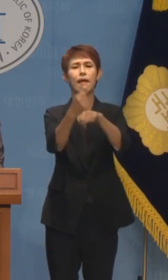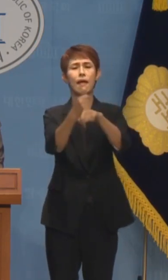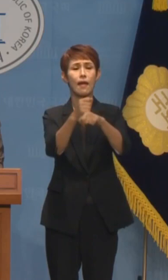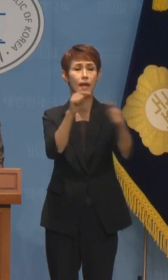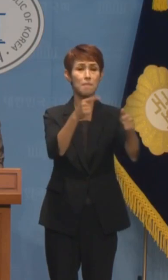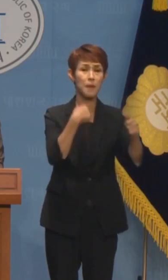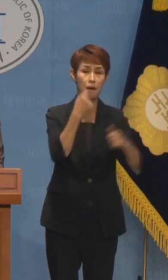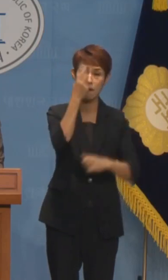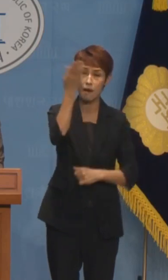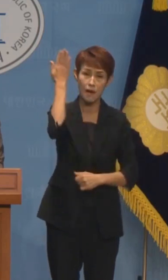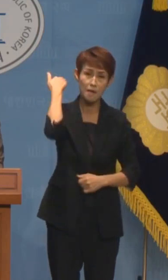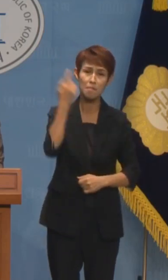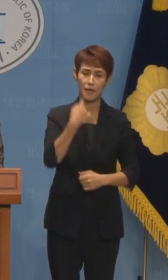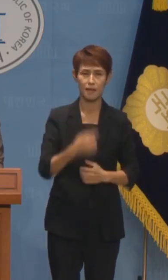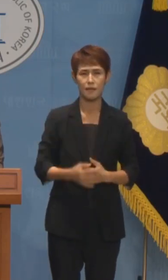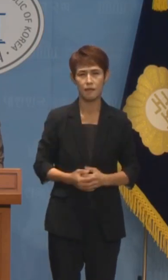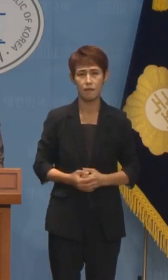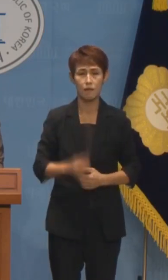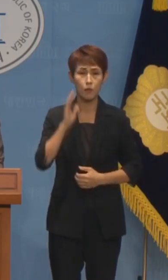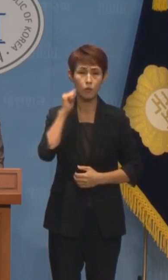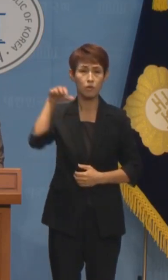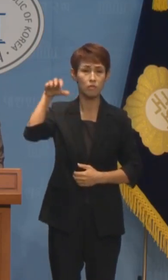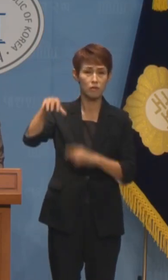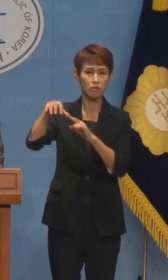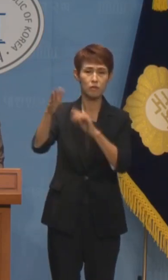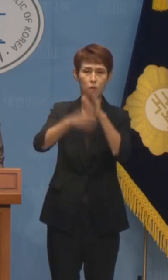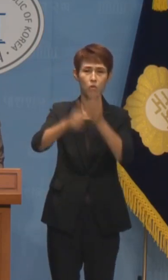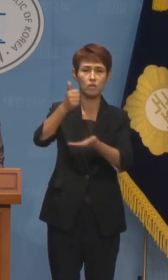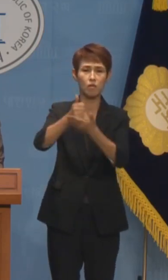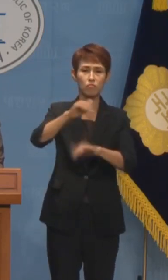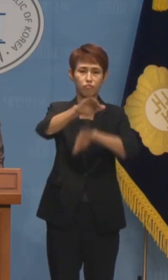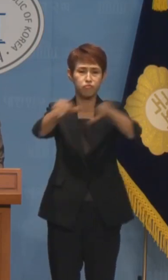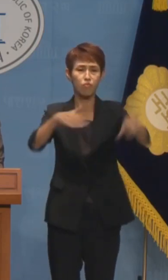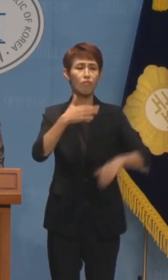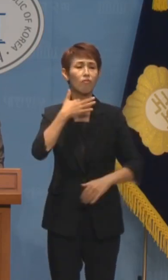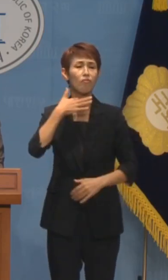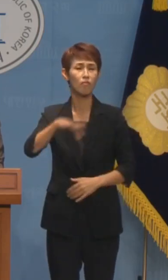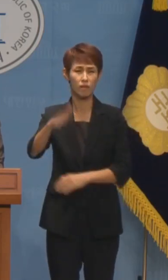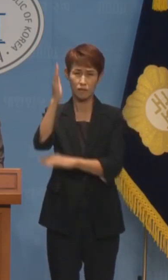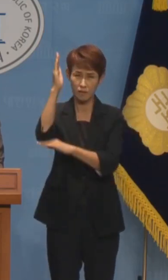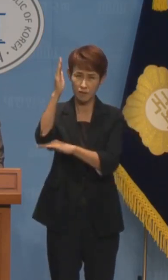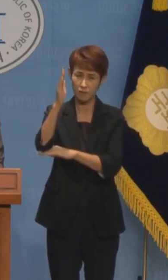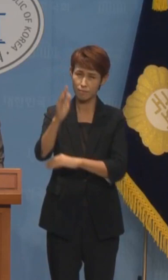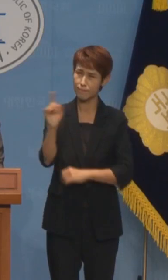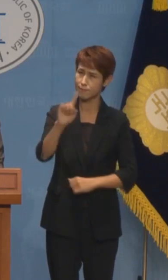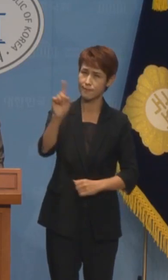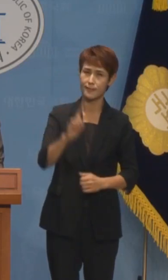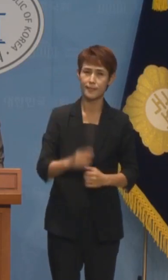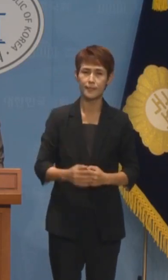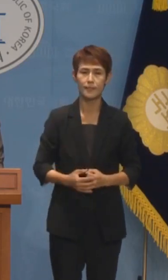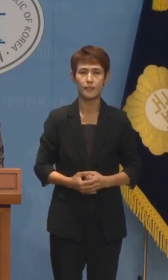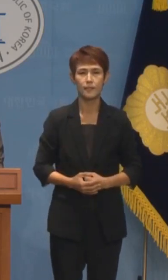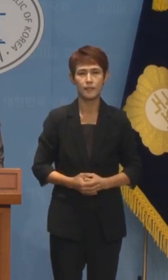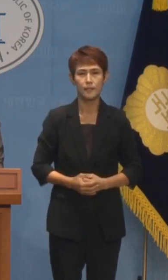않았습니다 이런데도 대통령실은 공천에 관여한 바 없다고 잡아 shall